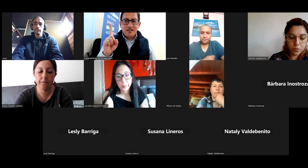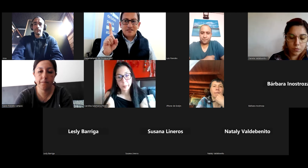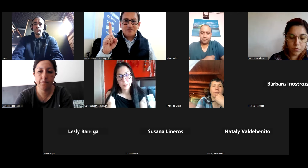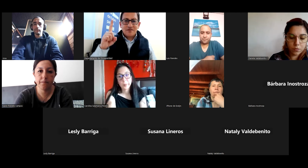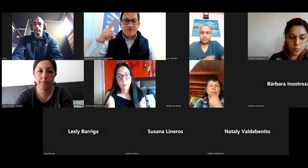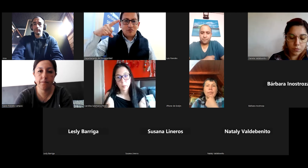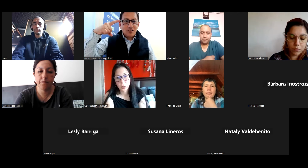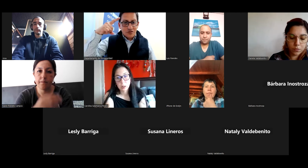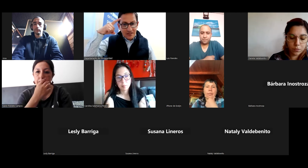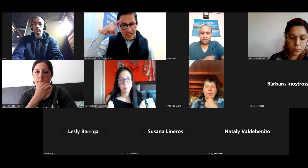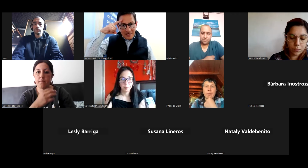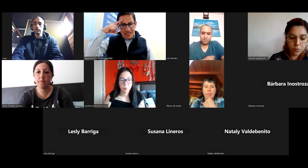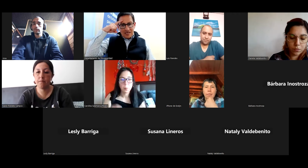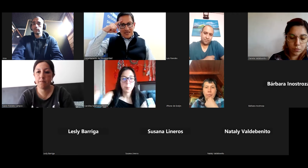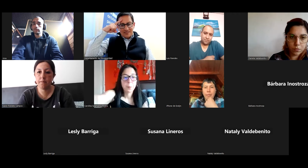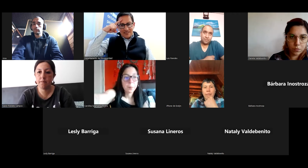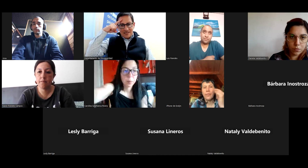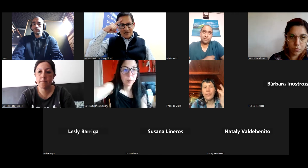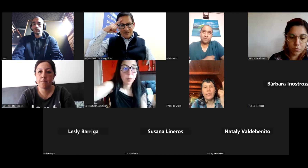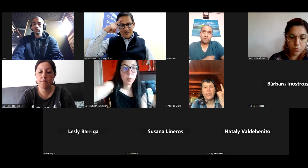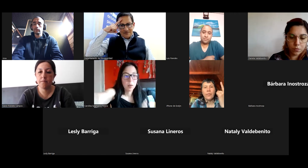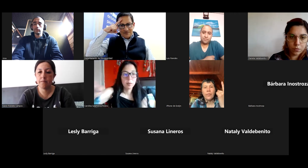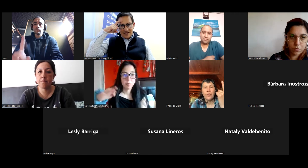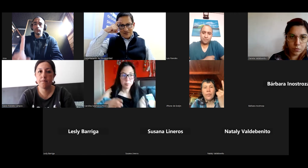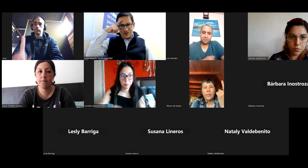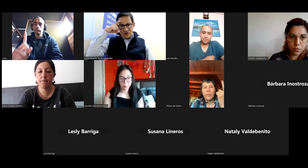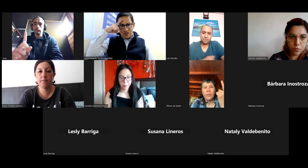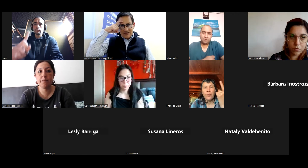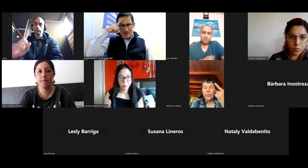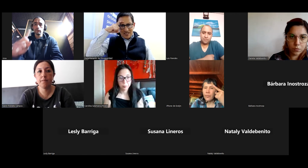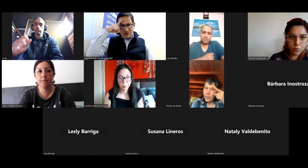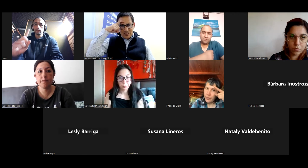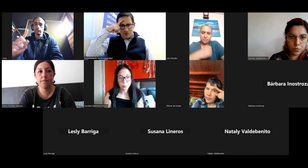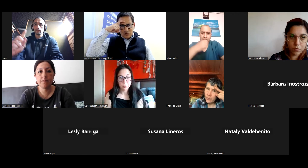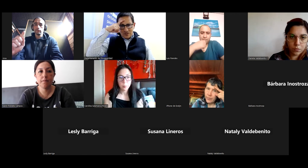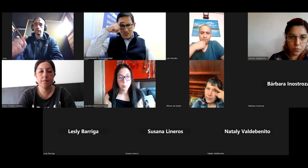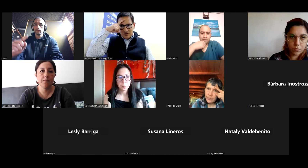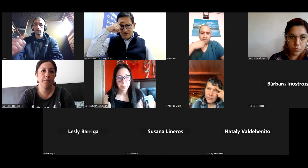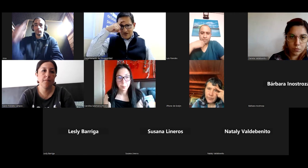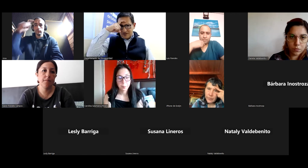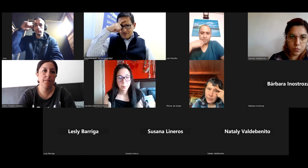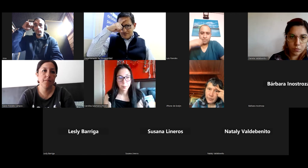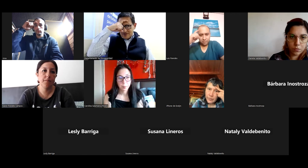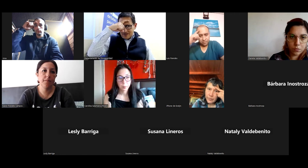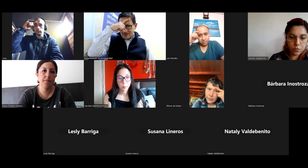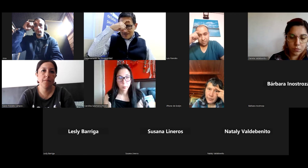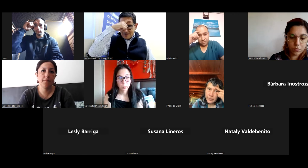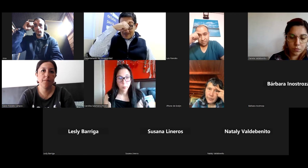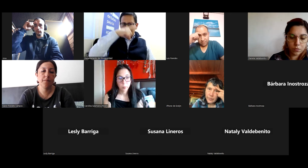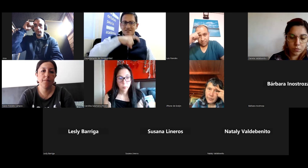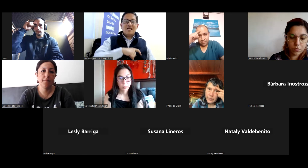índice, en forma horizontal, aquí en la C, en la frente, hacemos esto como que va caminando ahí un gusanito por la frente. Ese